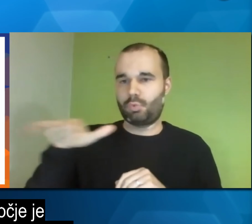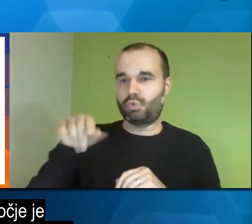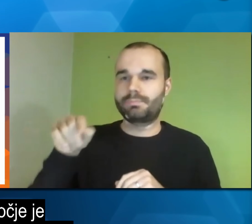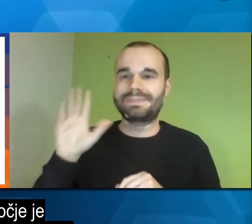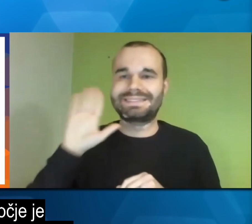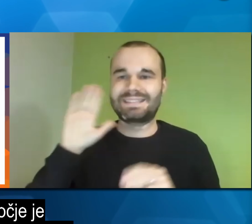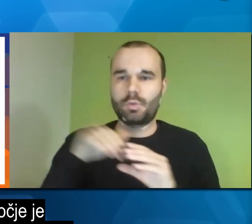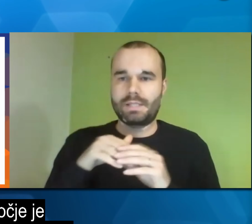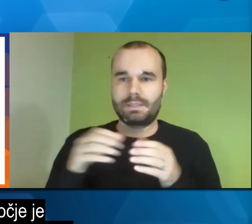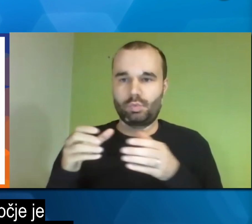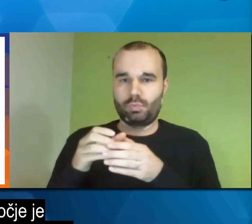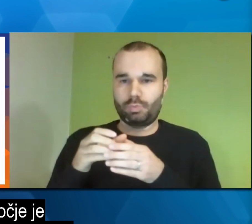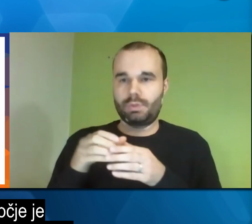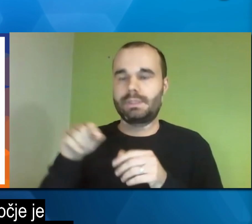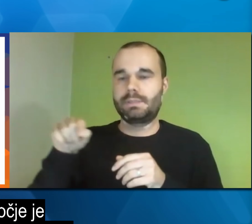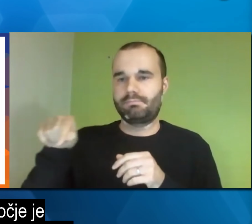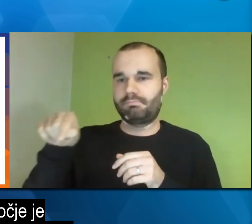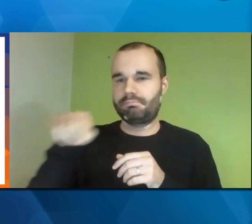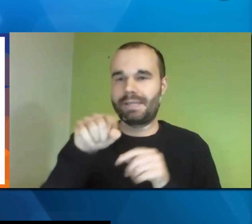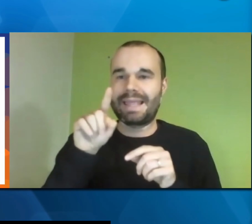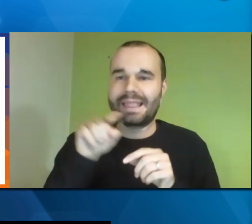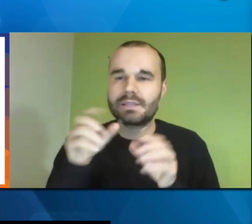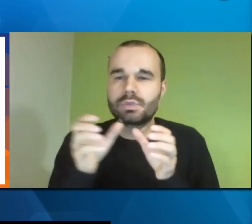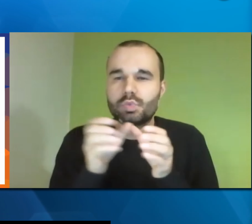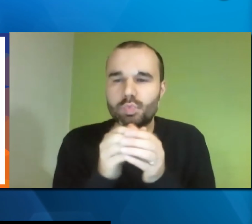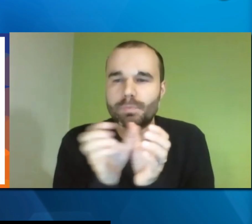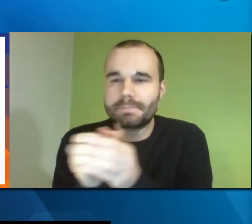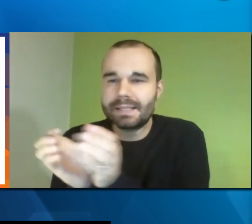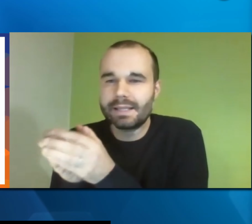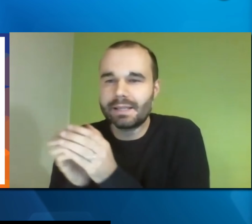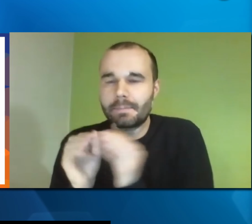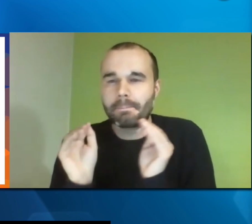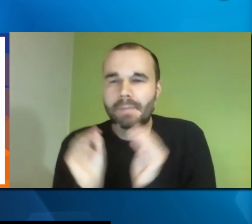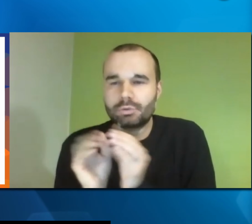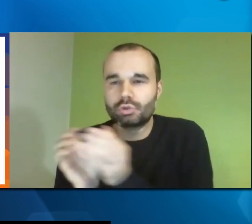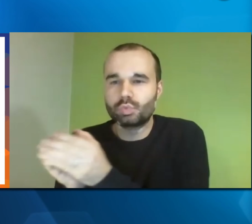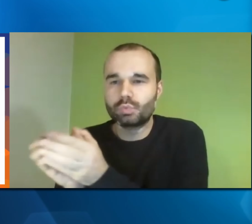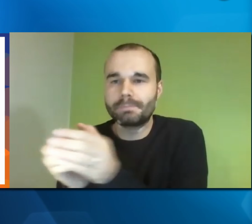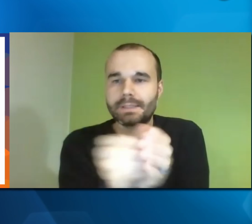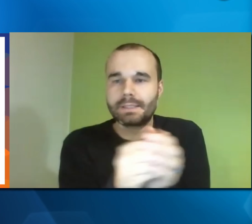Eno področje je stanovanjska skupnost in znotraj teh so manjše skupine.